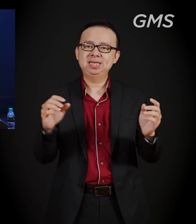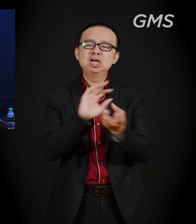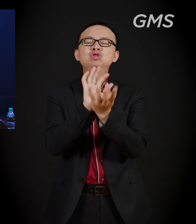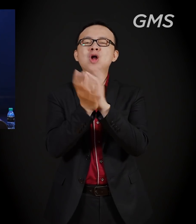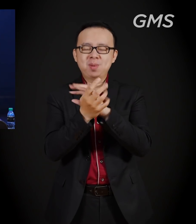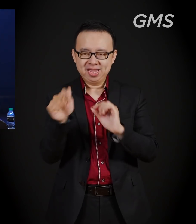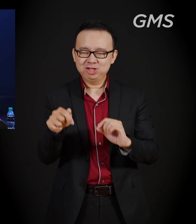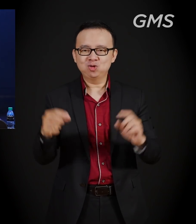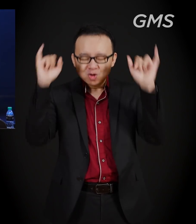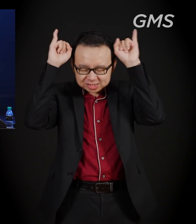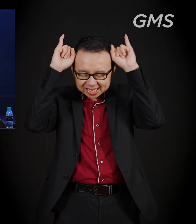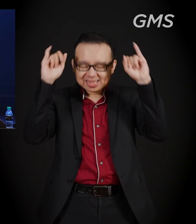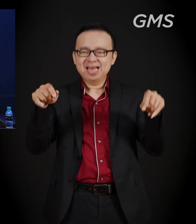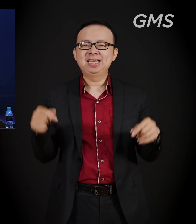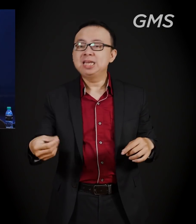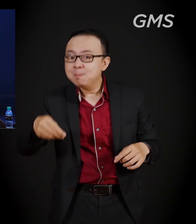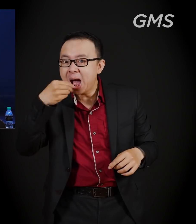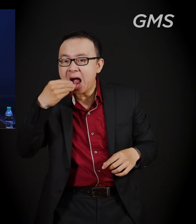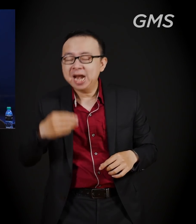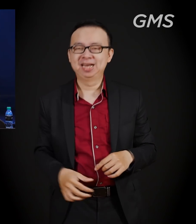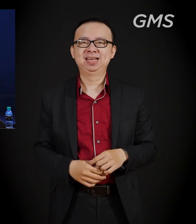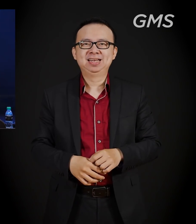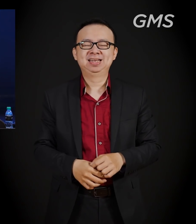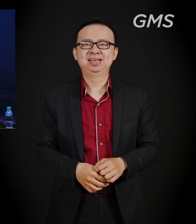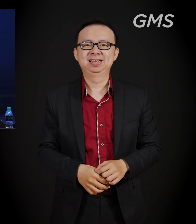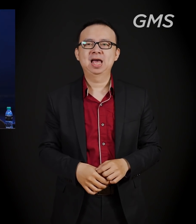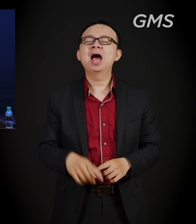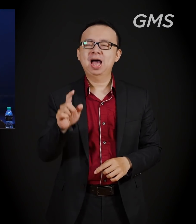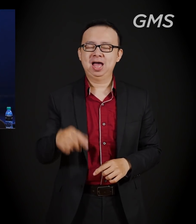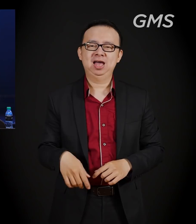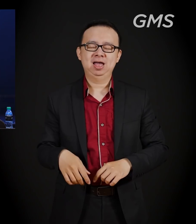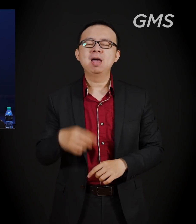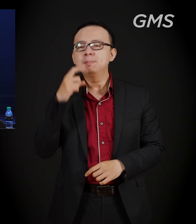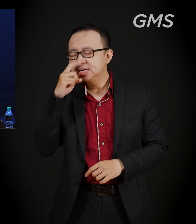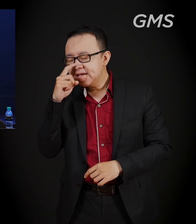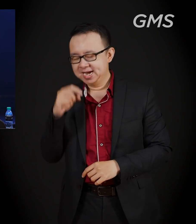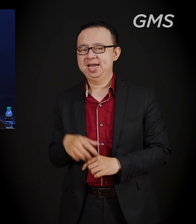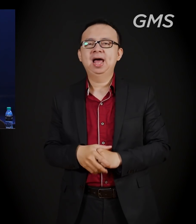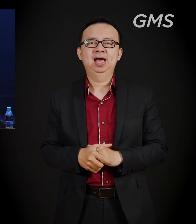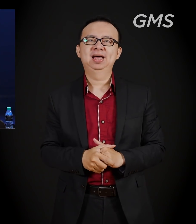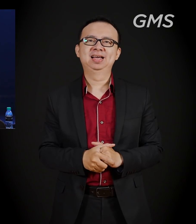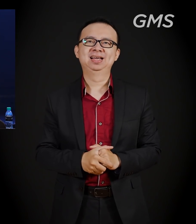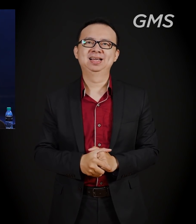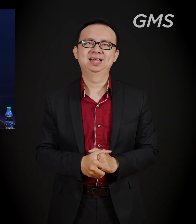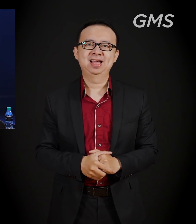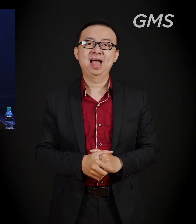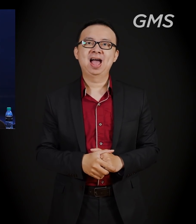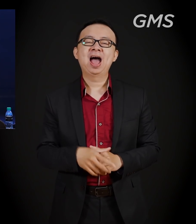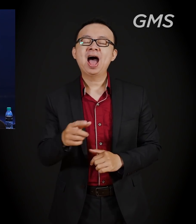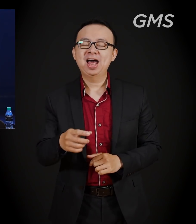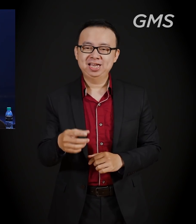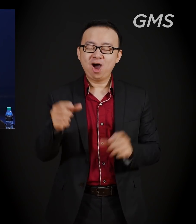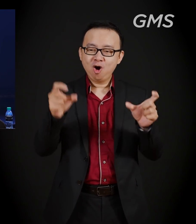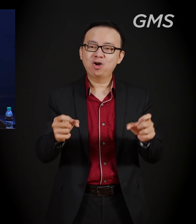Orang Surabaya, orang kok ada rawon daging, ya kan? Kadang-kadang ada yang bikin lagi kirim ke saya satu kali itu rawon